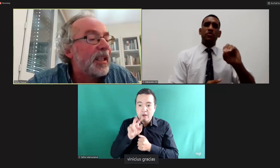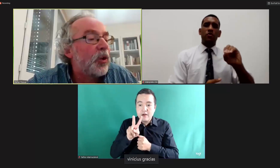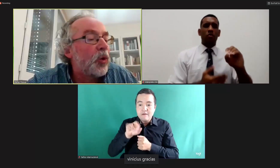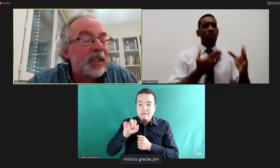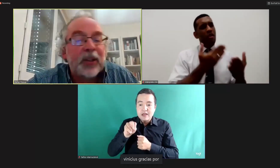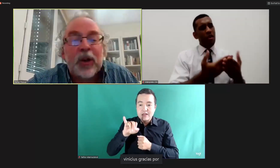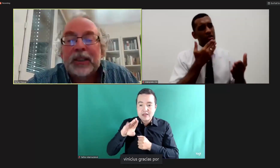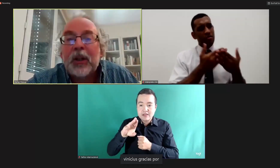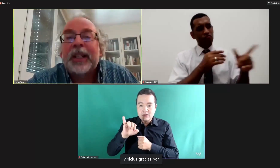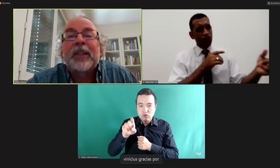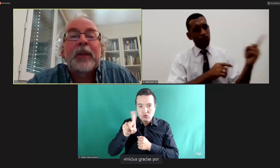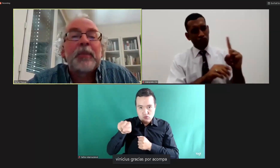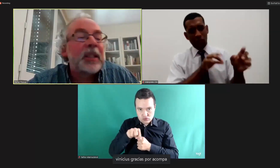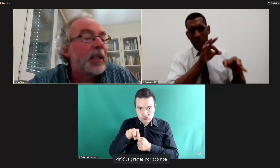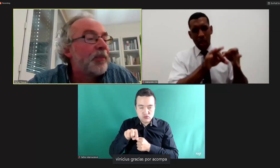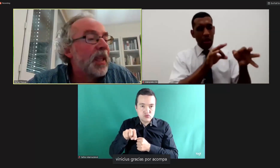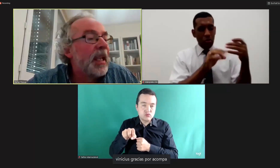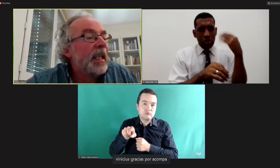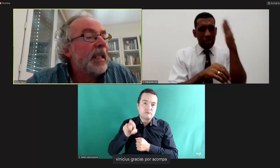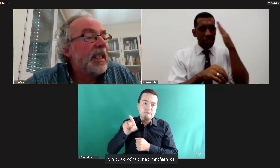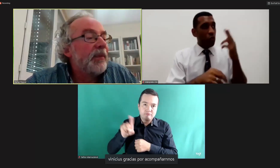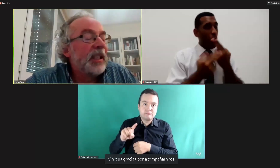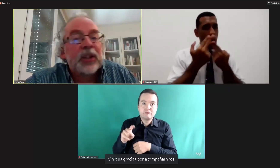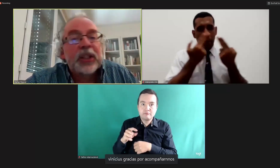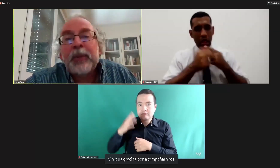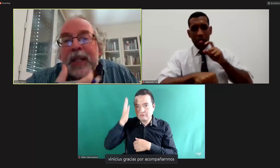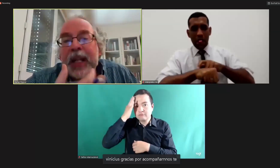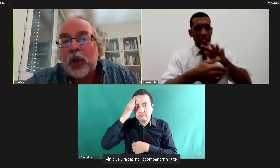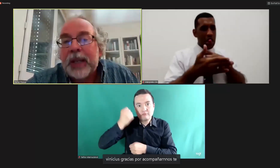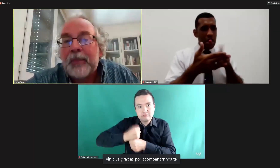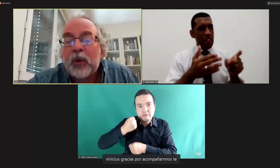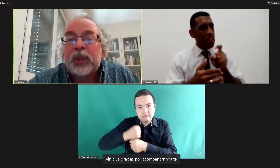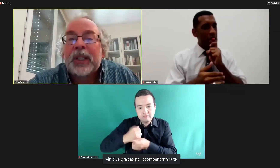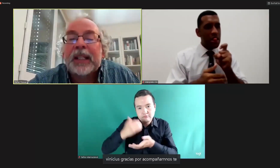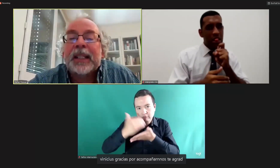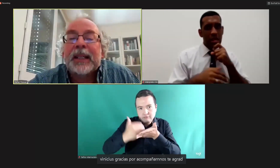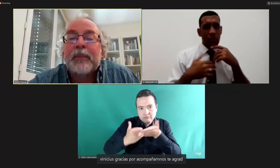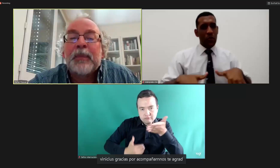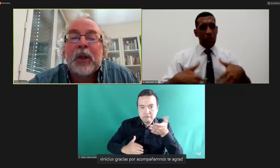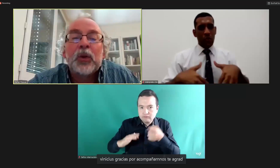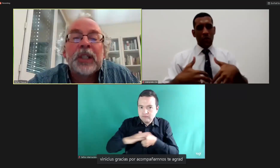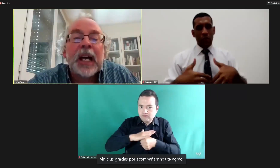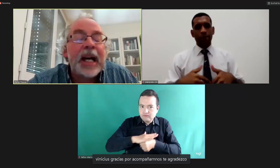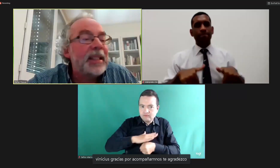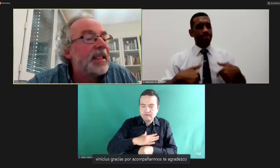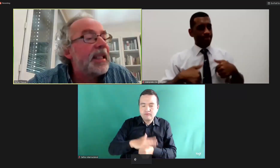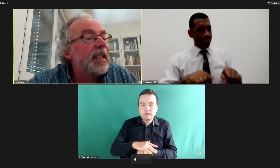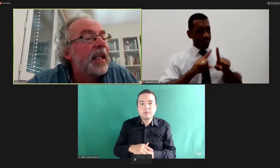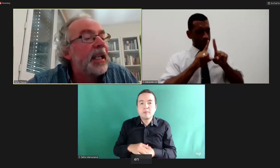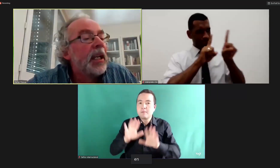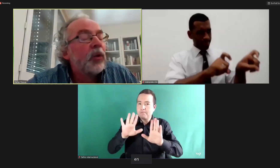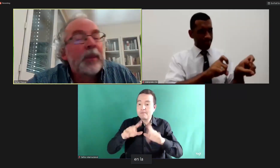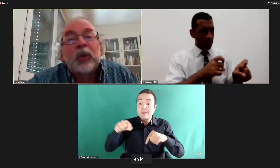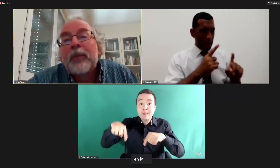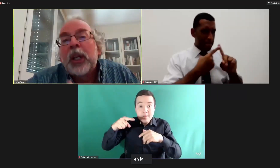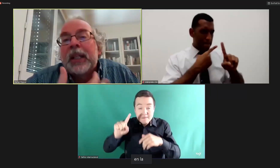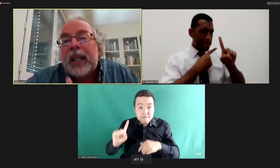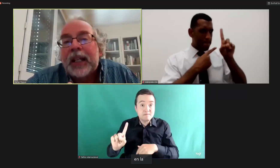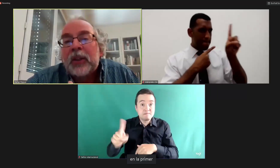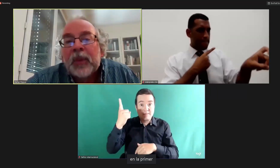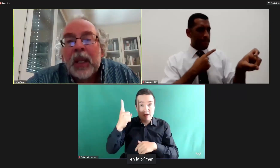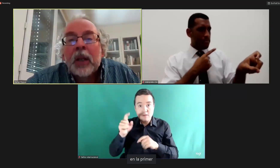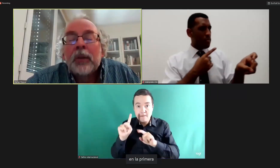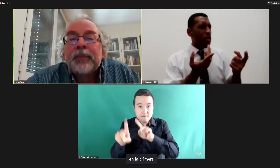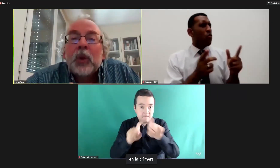sumamente apretada, con lo cual te lo agradezco en especial. Y Vinicius, en esta primera ronda de preguntas, mi pregunta a ti sería una pregunta